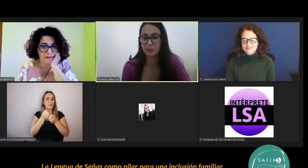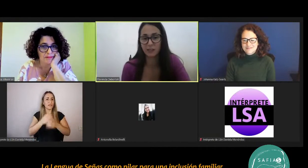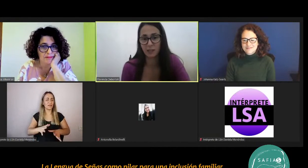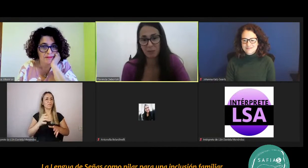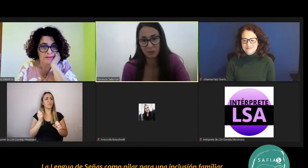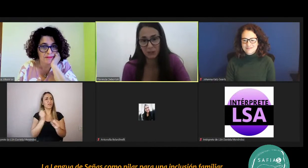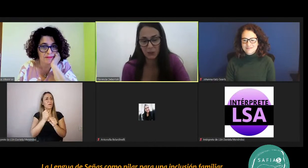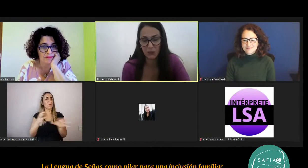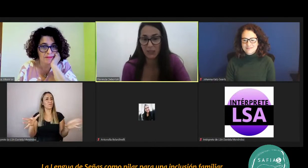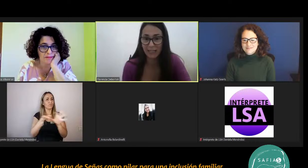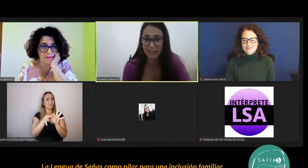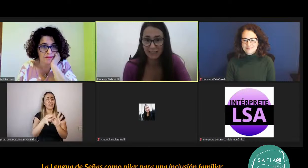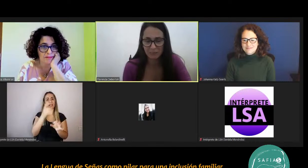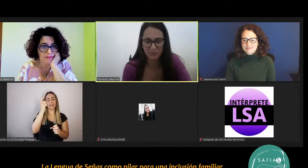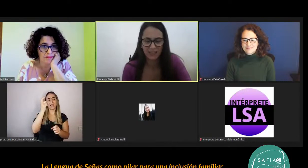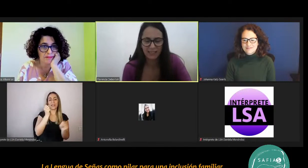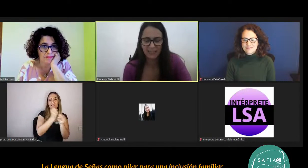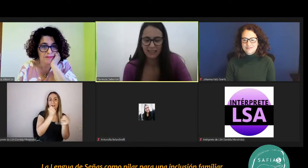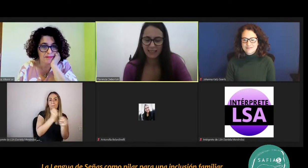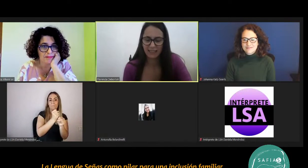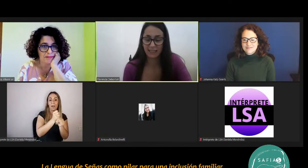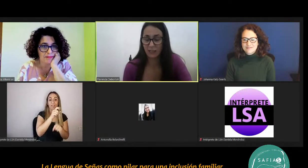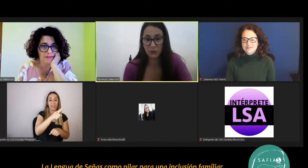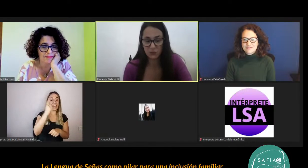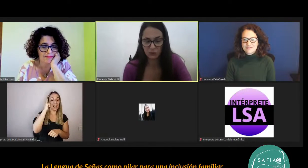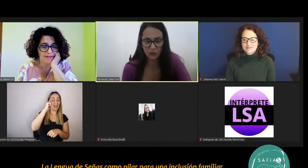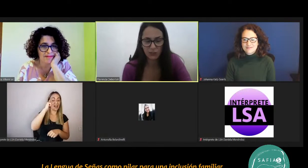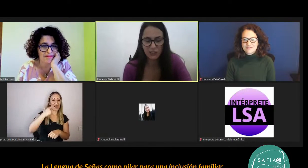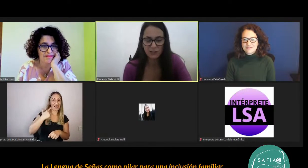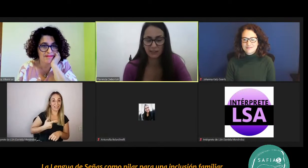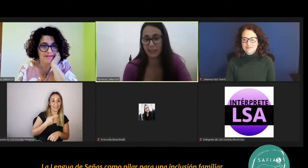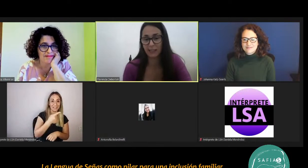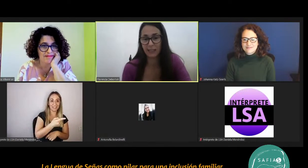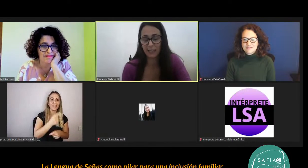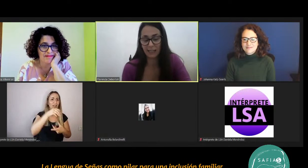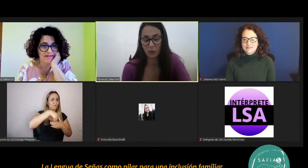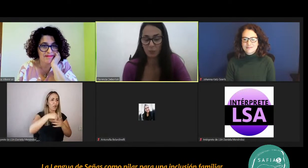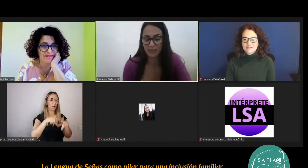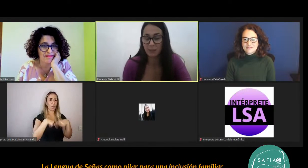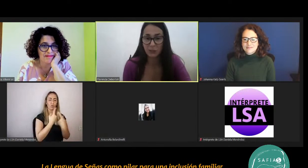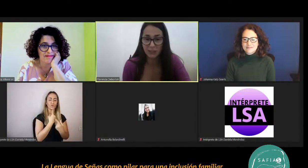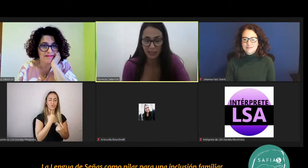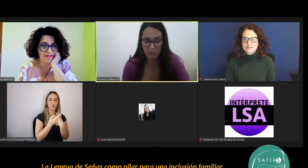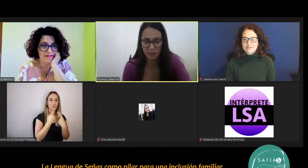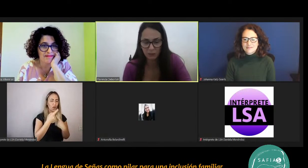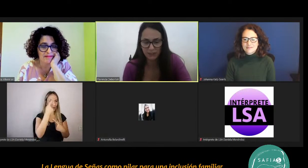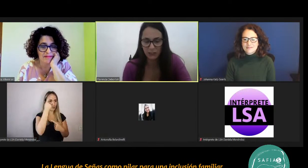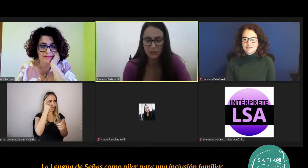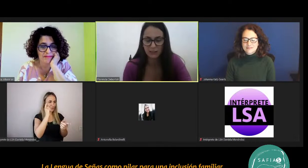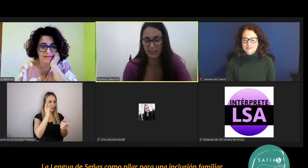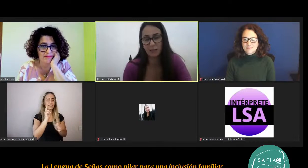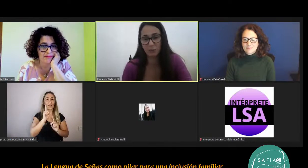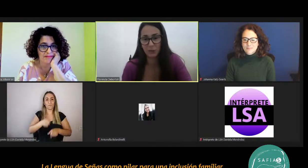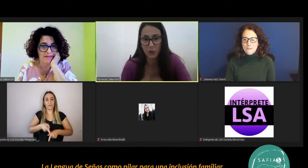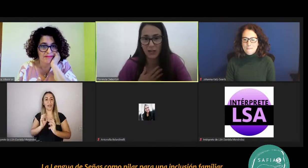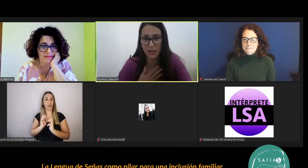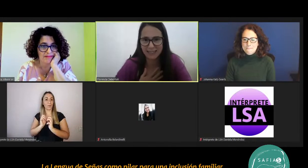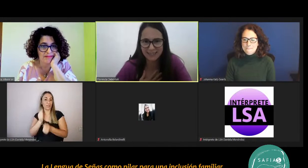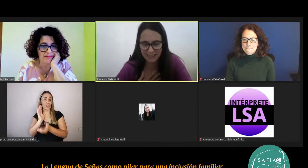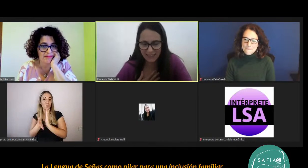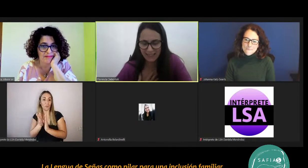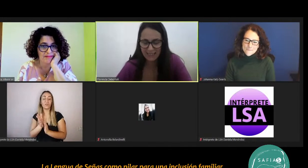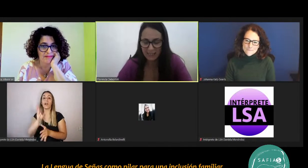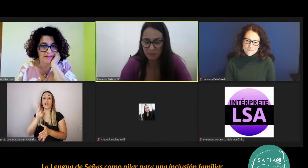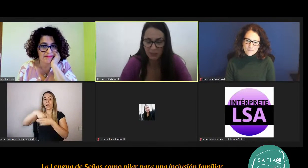trabajo psicoterapéutico de Leti en el consultorio y el de acompañamiento terapéutico en el ámbito